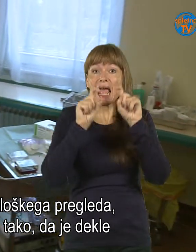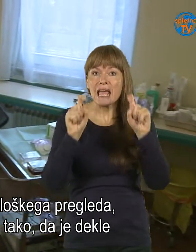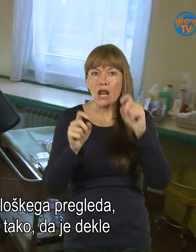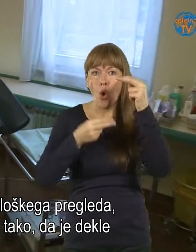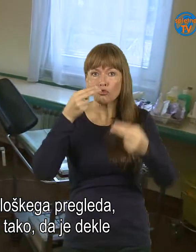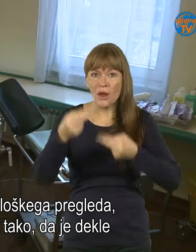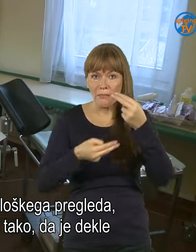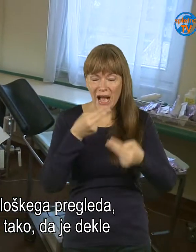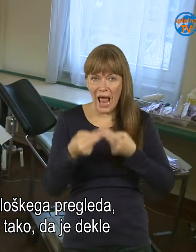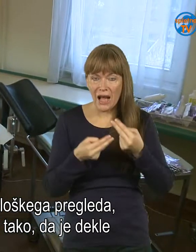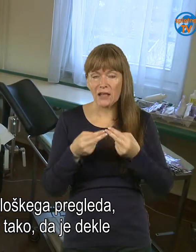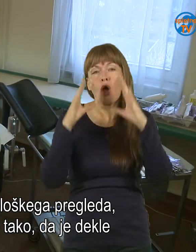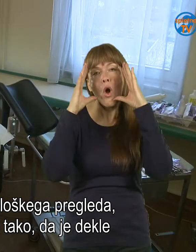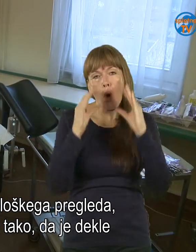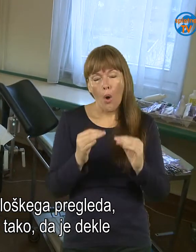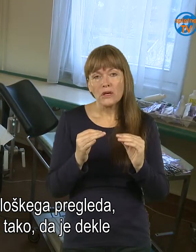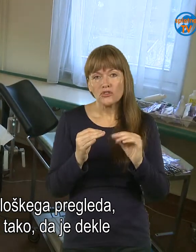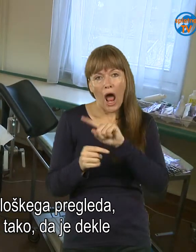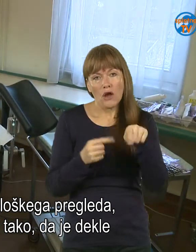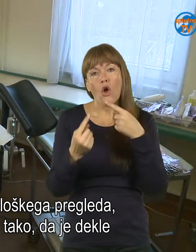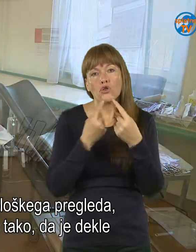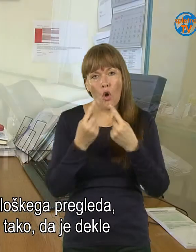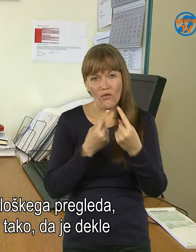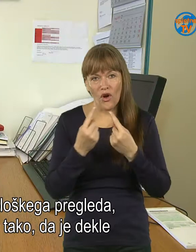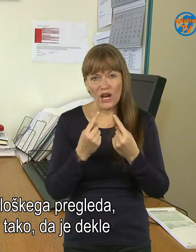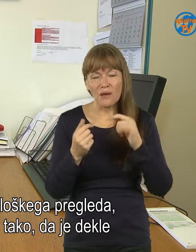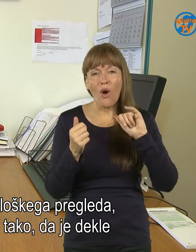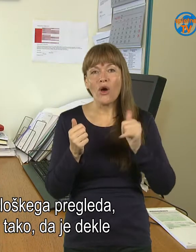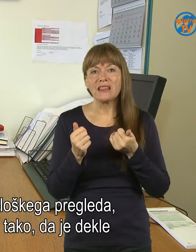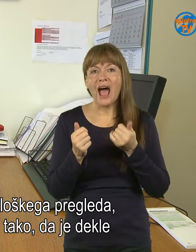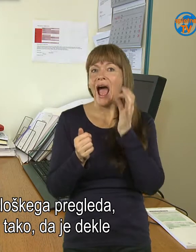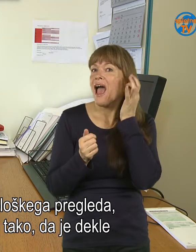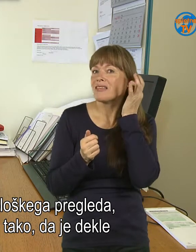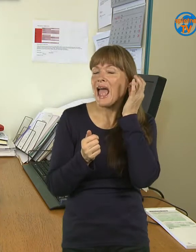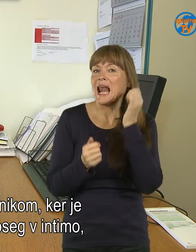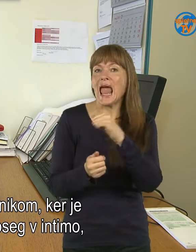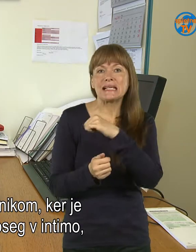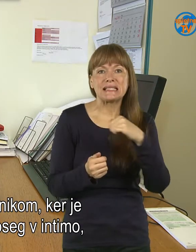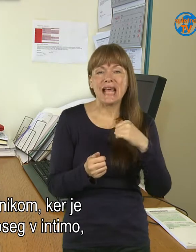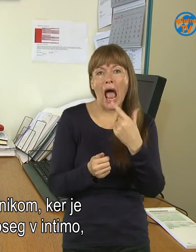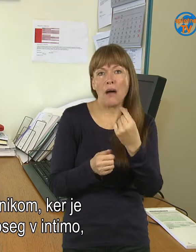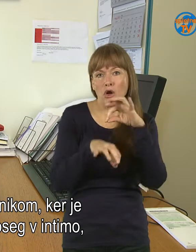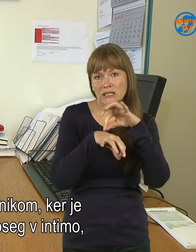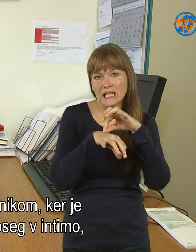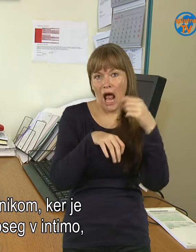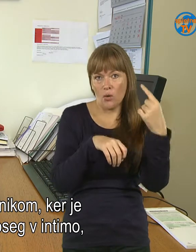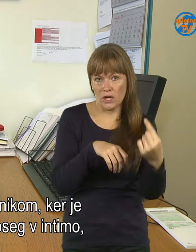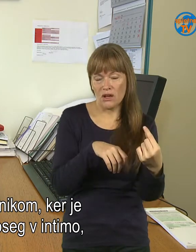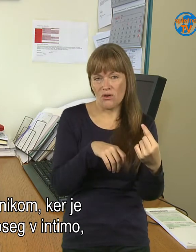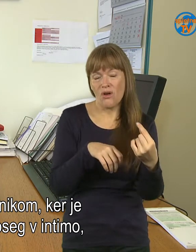ginekološkega pregleda, pa se navadno dogovorimo tako, da je dekle samo z zdravnikom. Ker je vendar